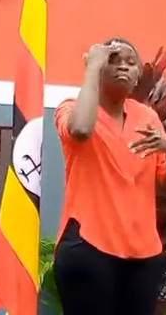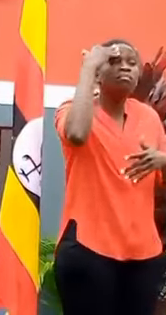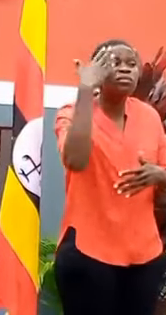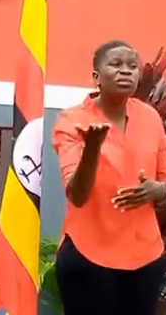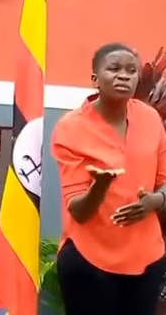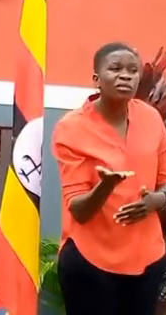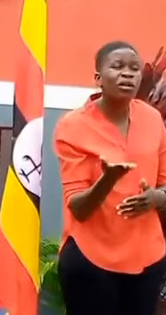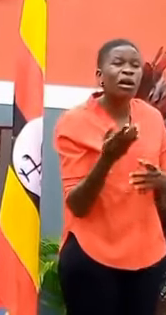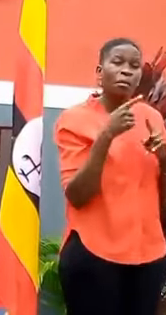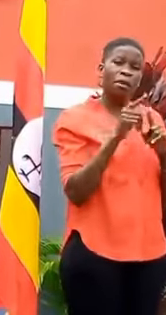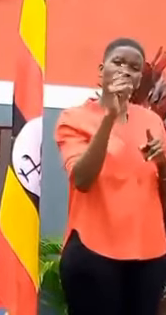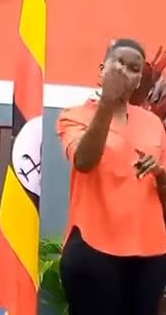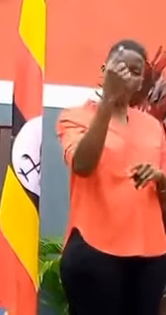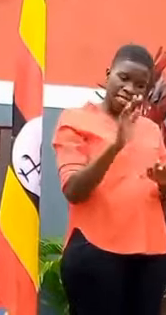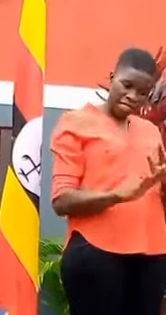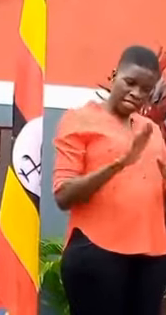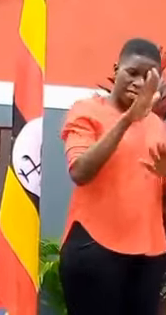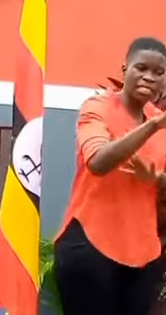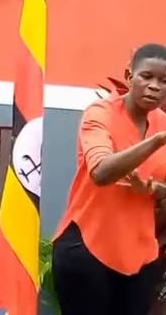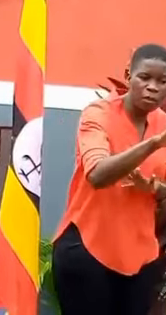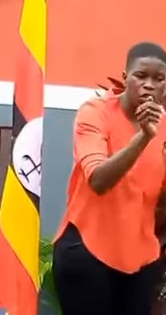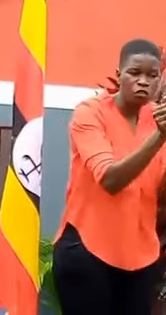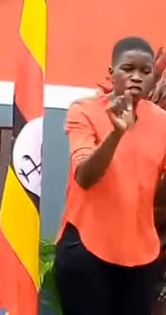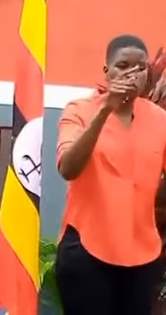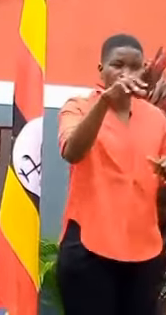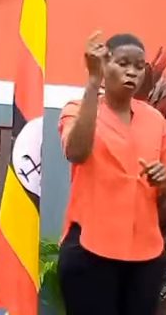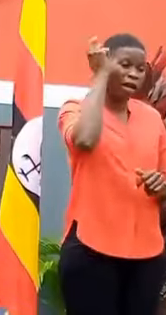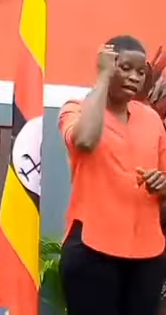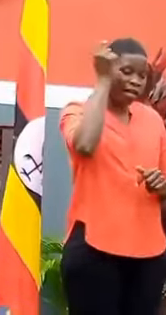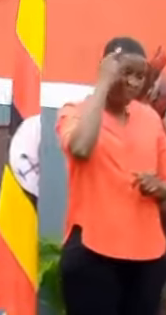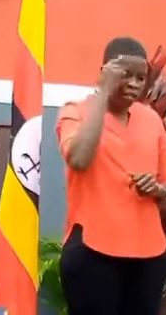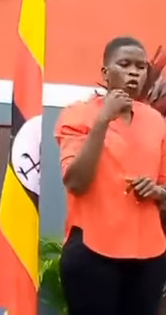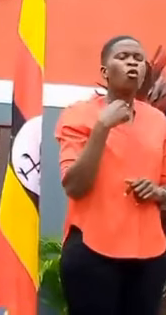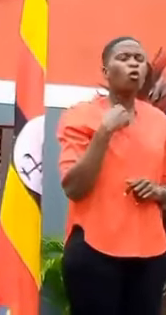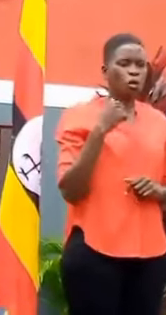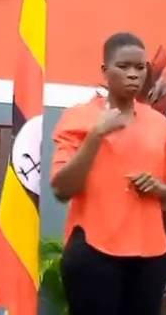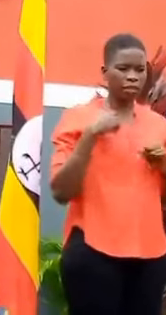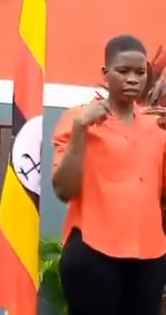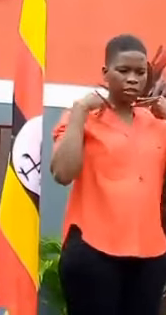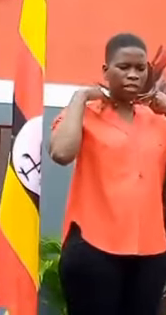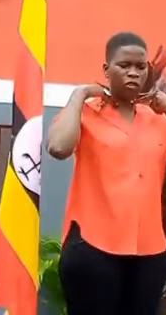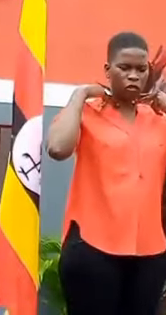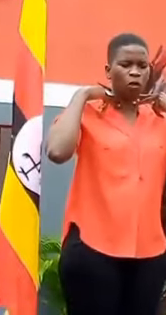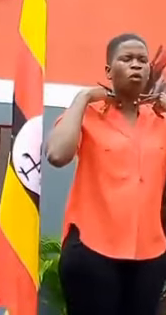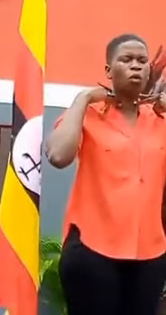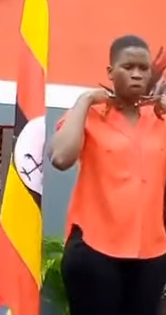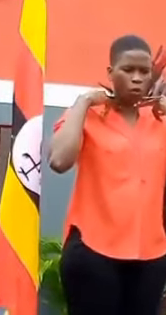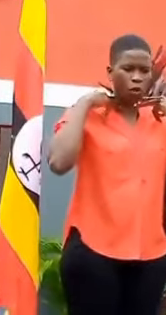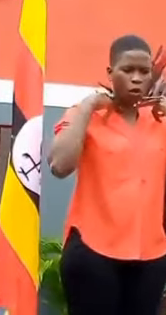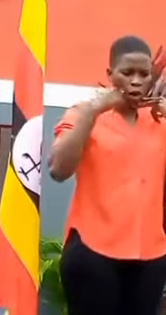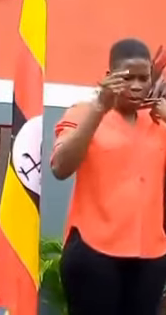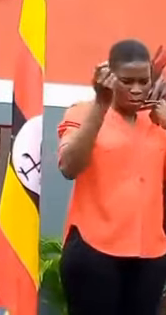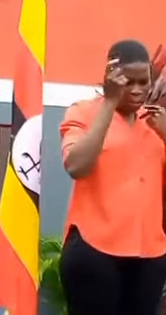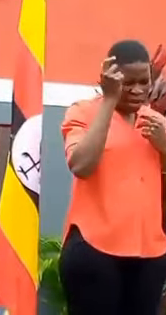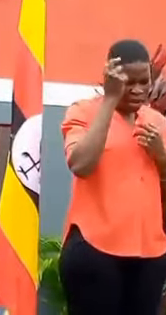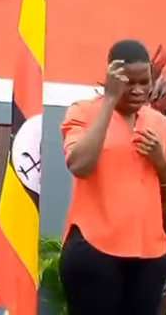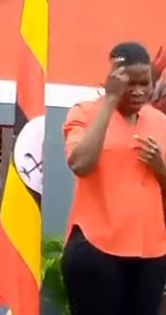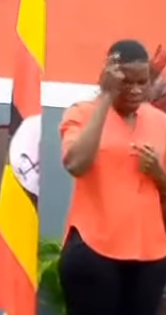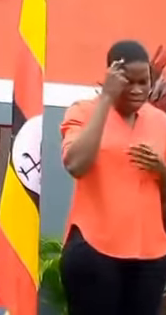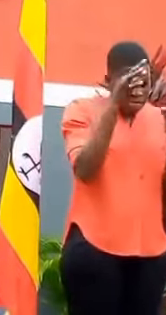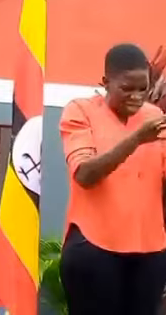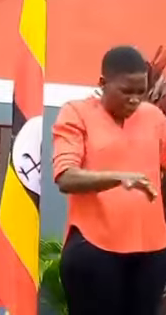naye siteepu esooka ey'okununula obwongo bwo kwe kumanya nti n'oli muddu Marcus Garvey yatugamba liberate the minds